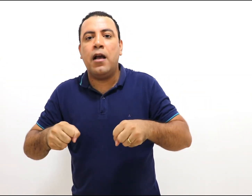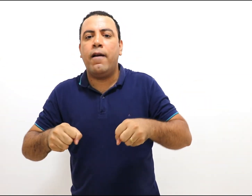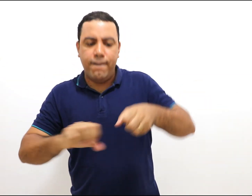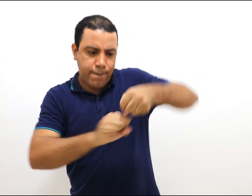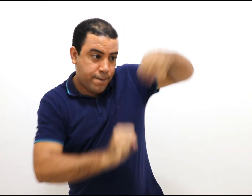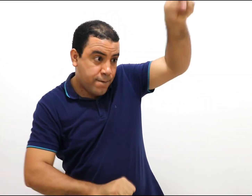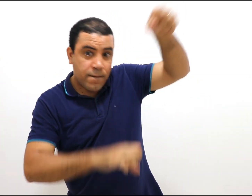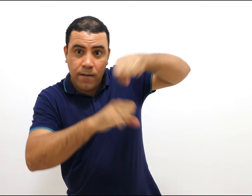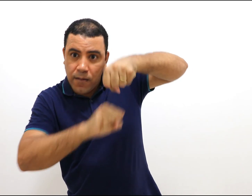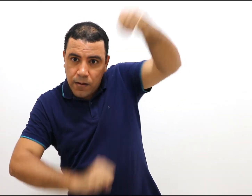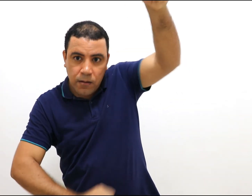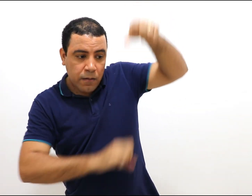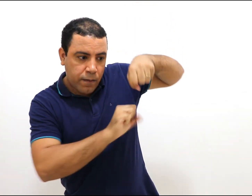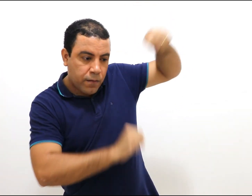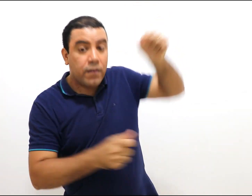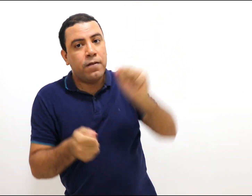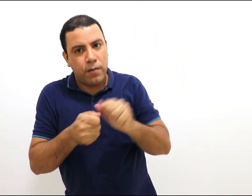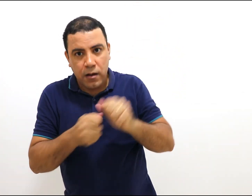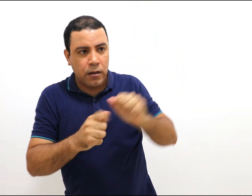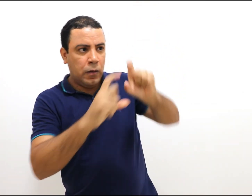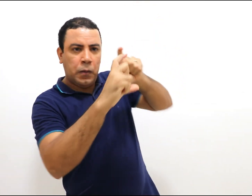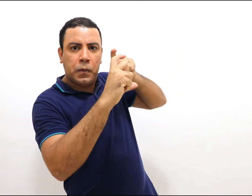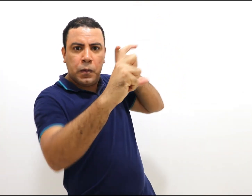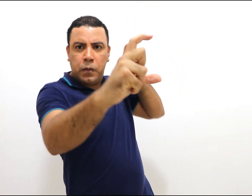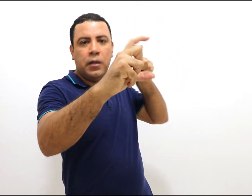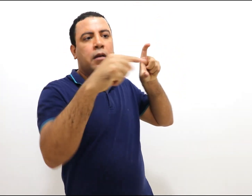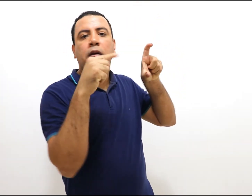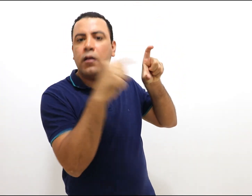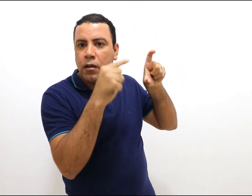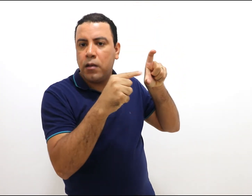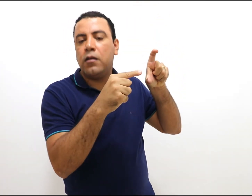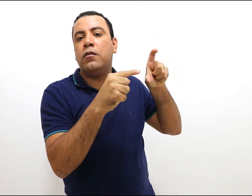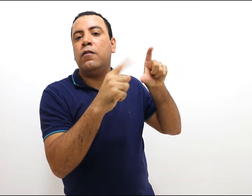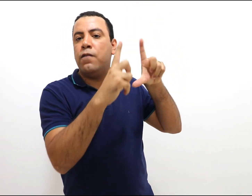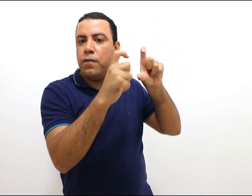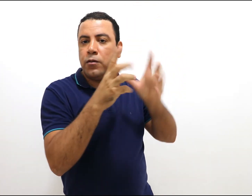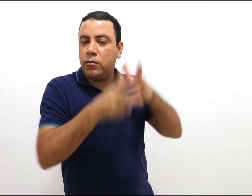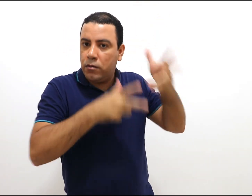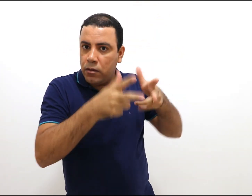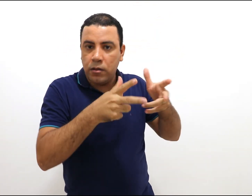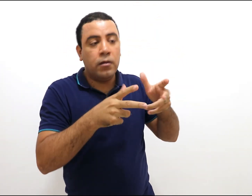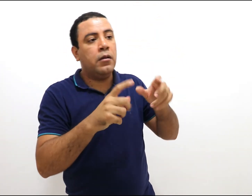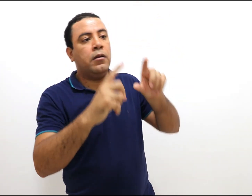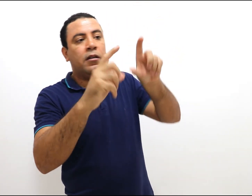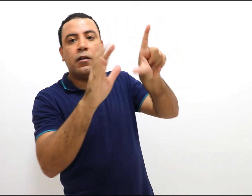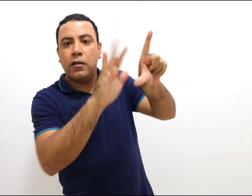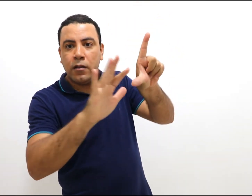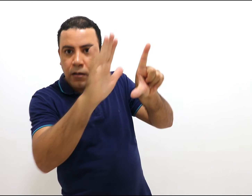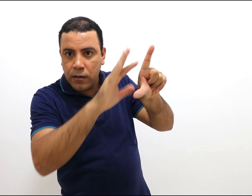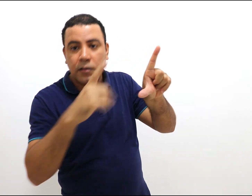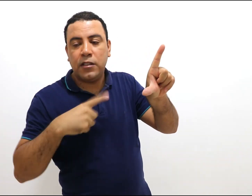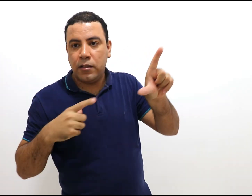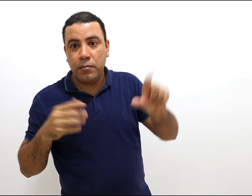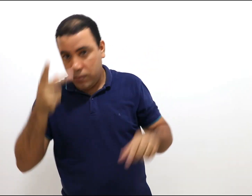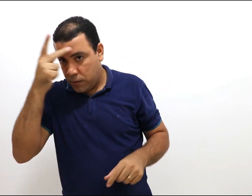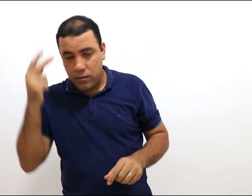dos setores e com disponibilidade de QR Code para capturar o vídeo do sinal representado na foto.